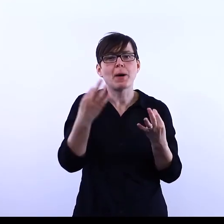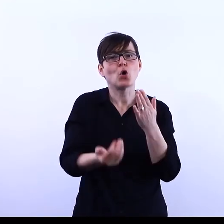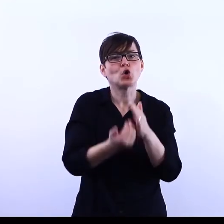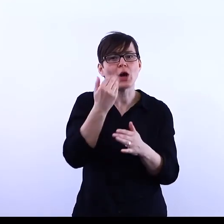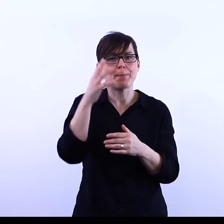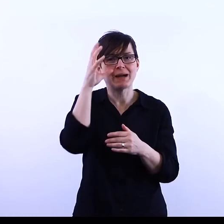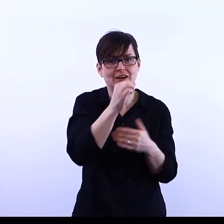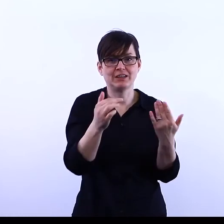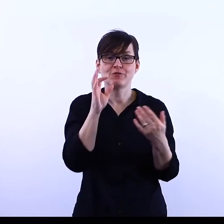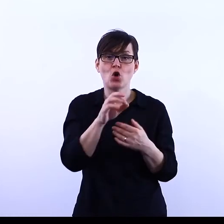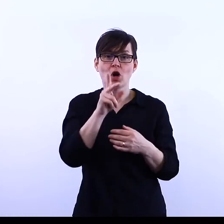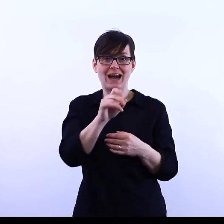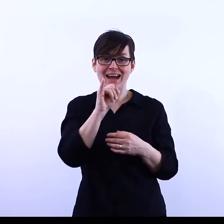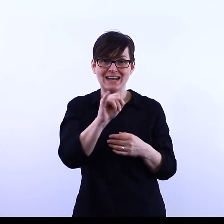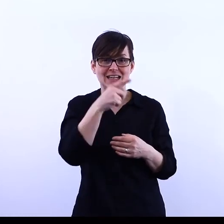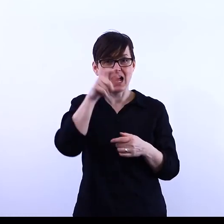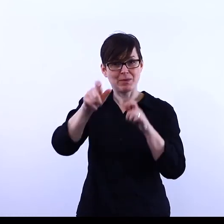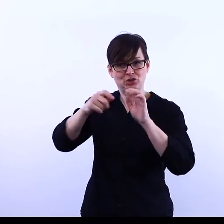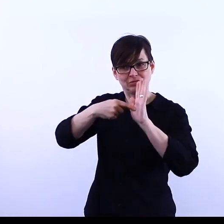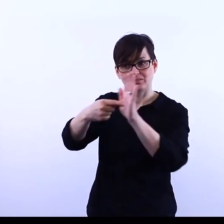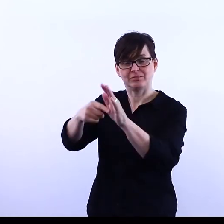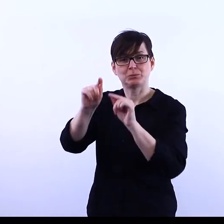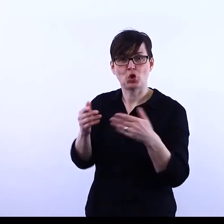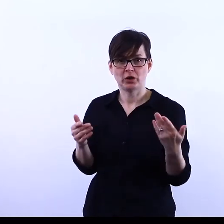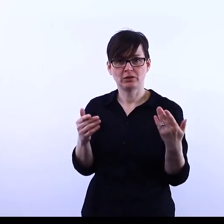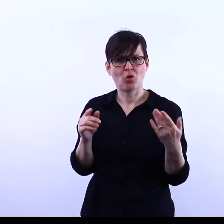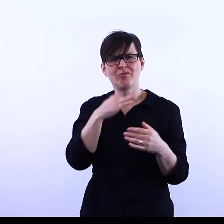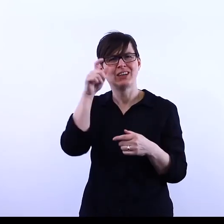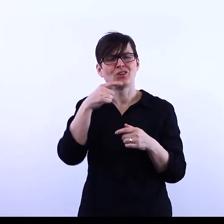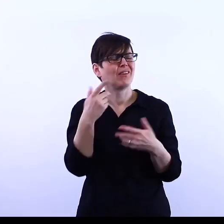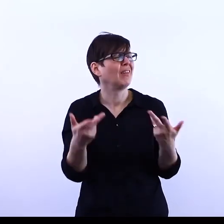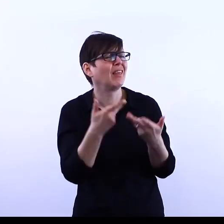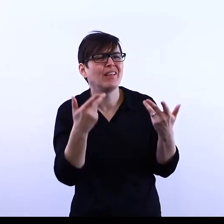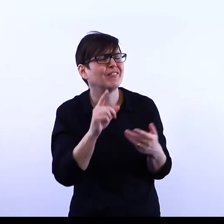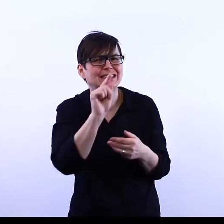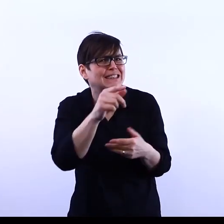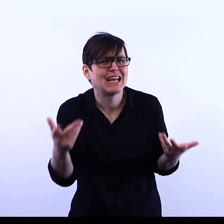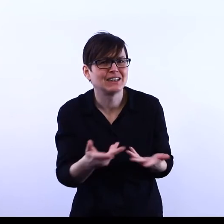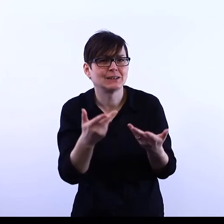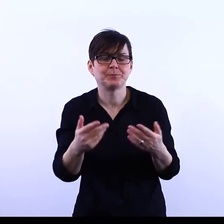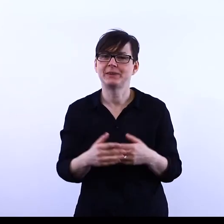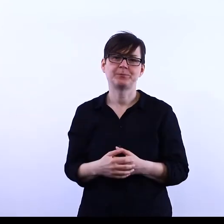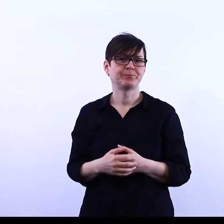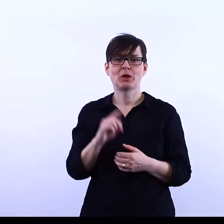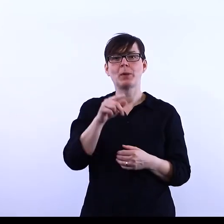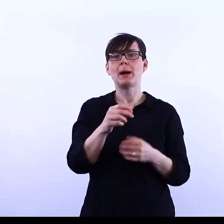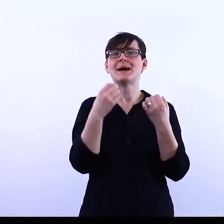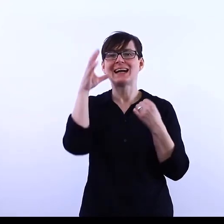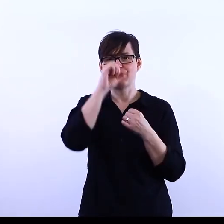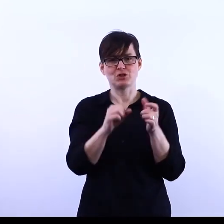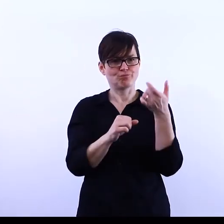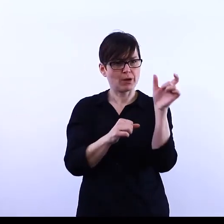künstliche Intelligenz den Menschen näher zu bringen? Ich glaube, das werden wir nicht mehr schaffen. Also die Begriffe sind da.